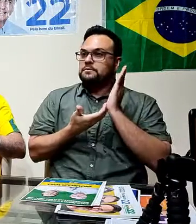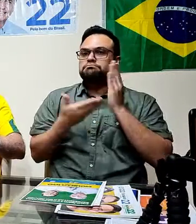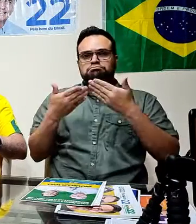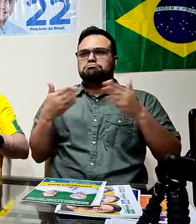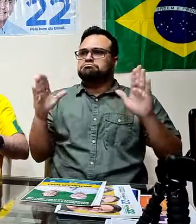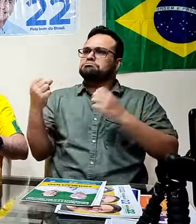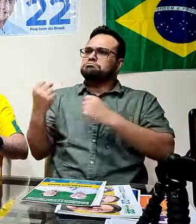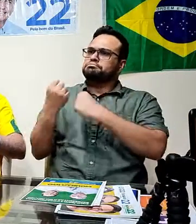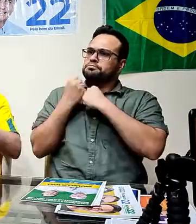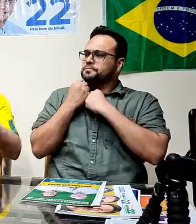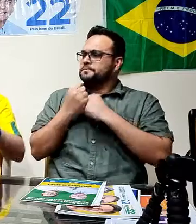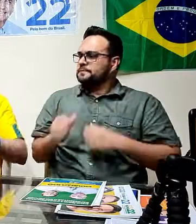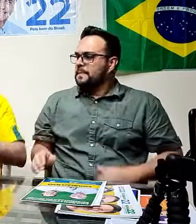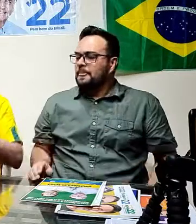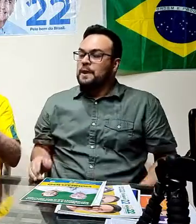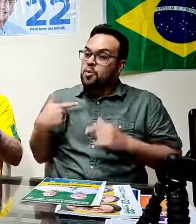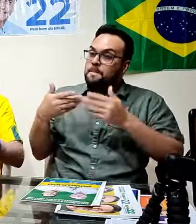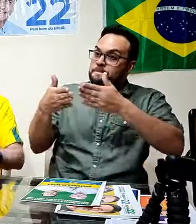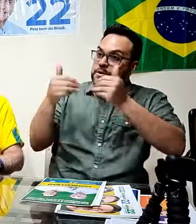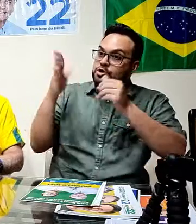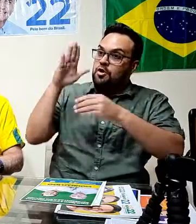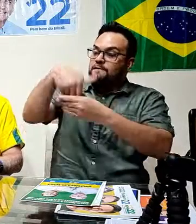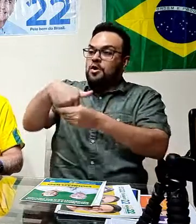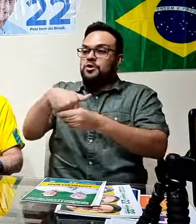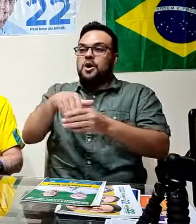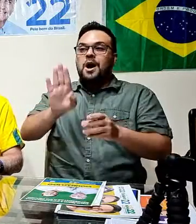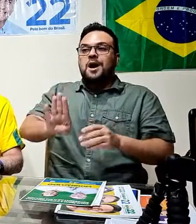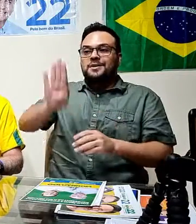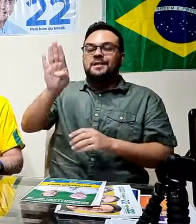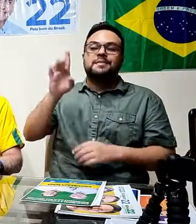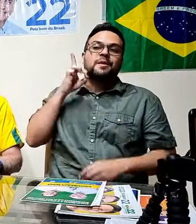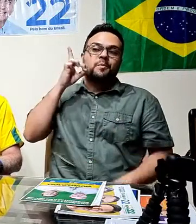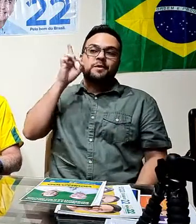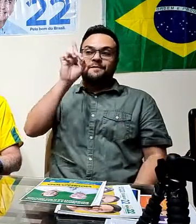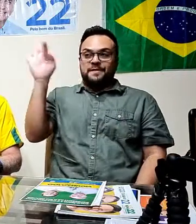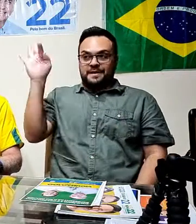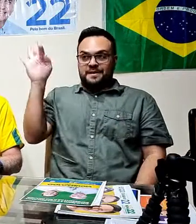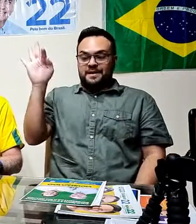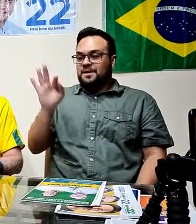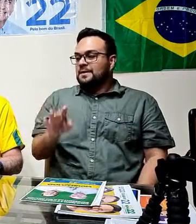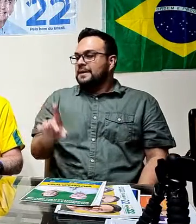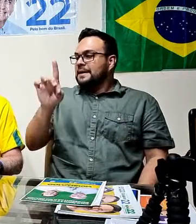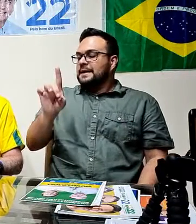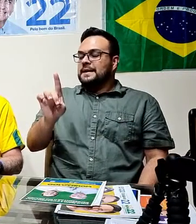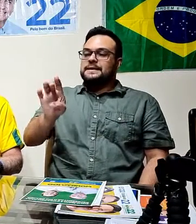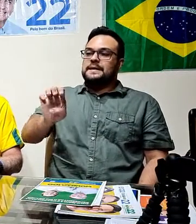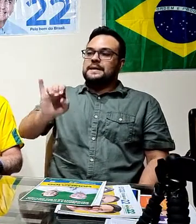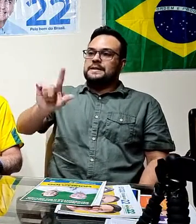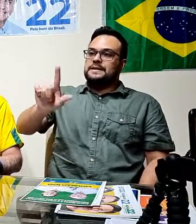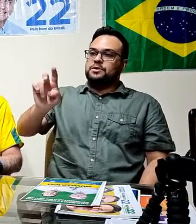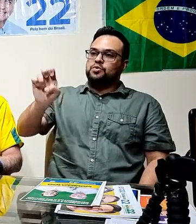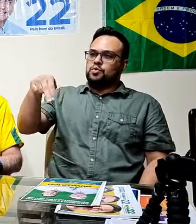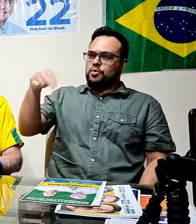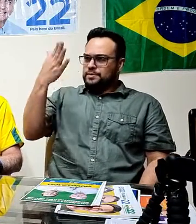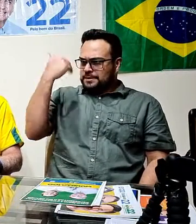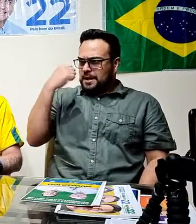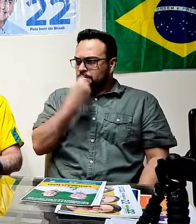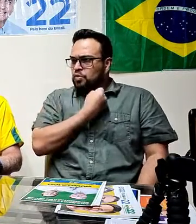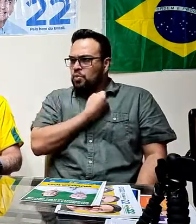aqui, né? Estou pedindo voto para o candidato a deputado federal, o Deilson Bolsonaro. Alguém sabe o número dele,